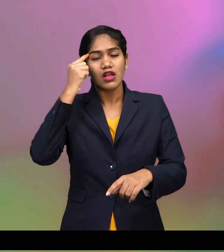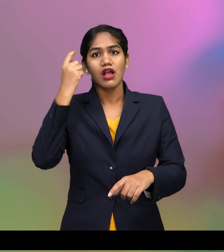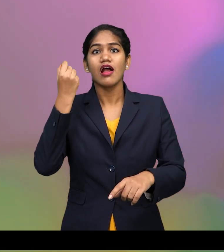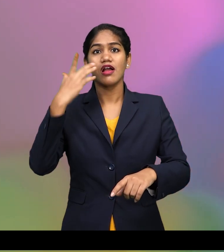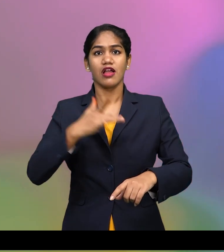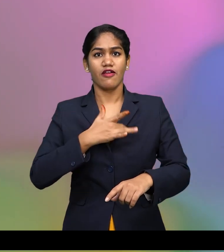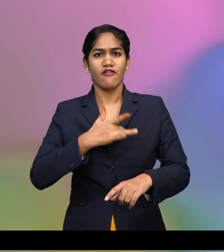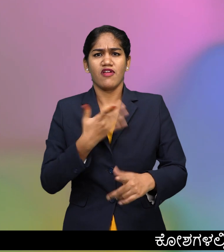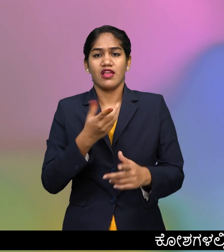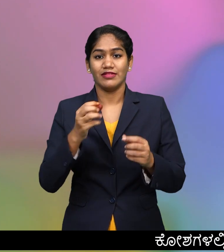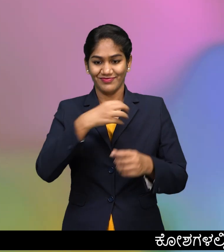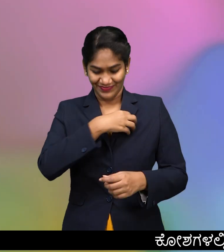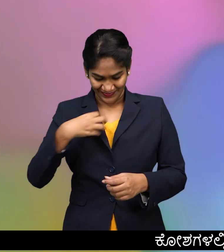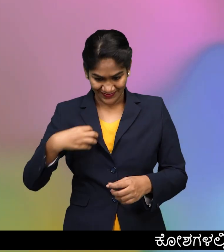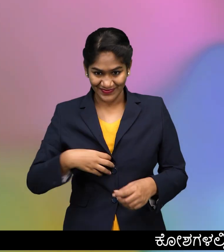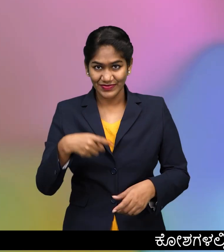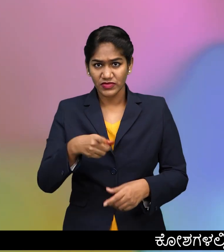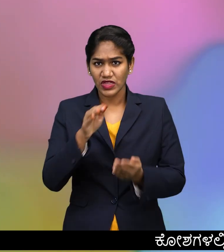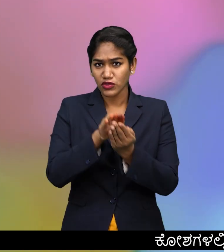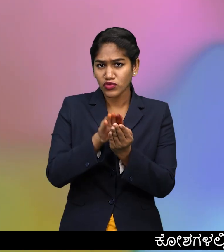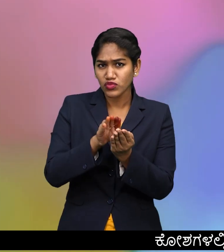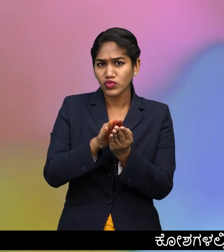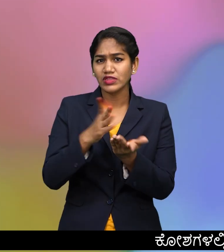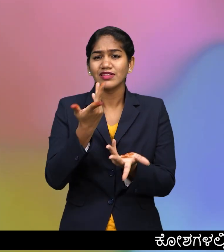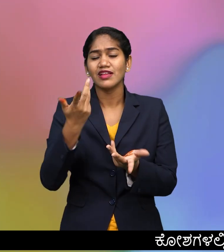ಸೆರೆಬ್ರಲ್ ಕೋಶಗಳಿಂದ ಸಂಗ್ರಹಿಸಲಾಗುತ್ತದೆ